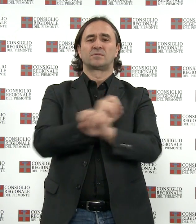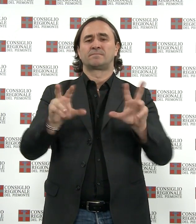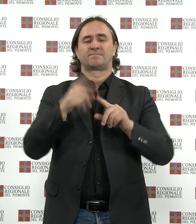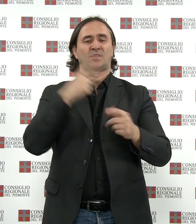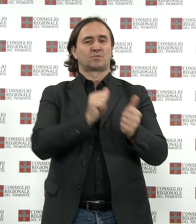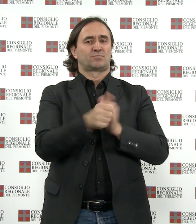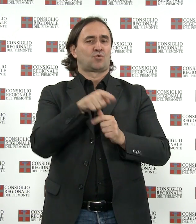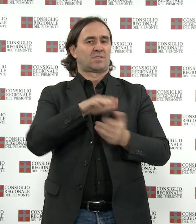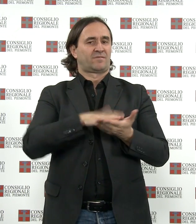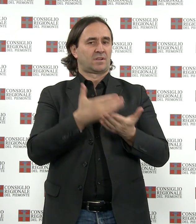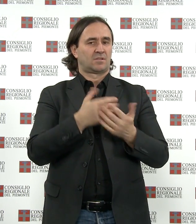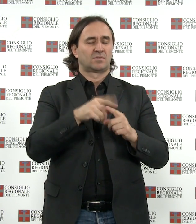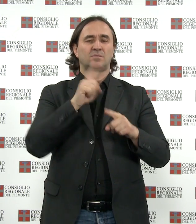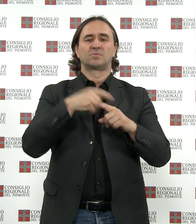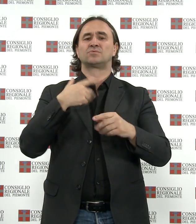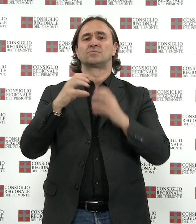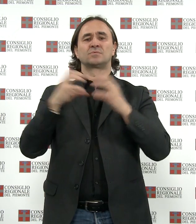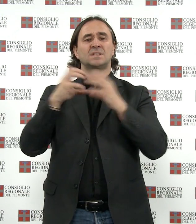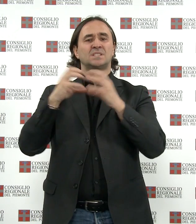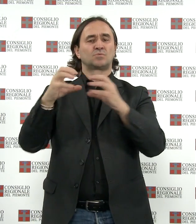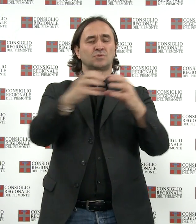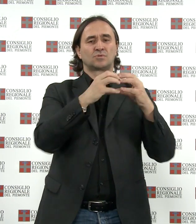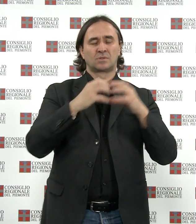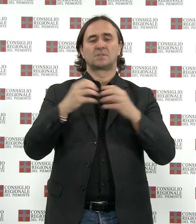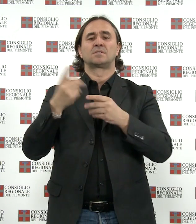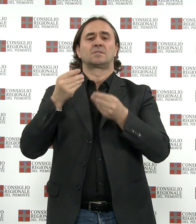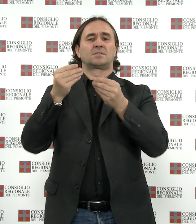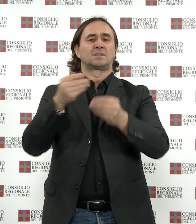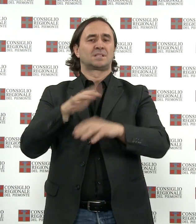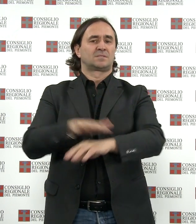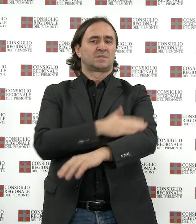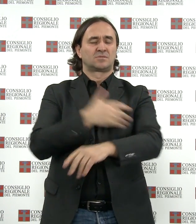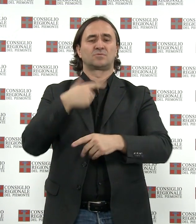cittadinanza e le istituzioni sui temi dell'eliminazione della violenza di genere